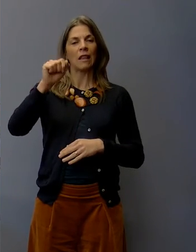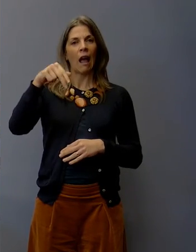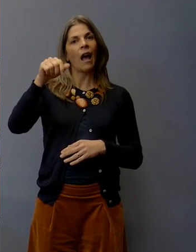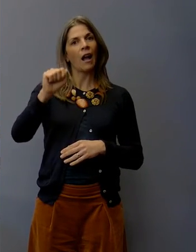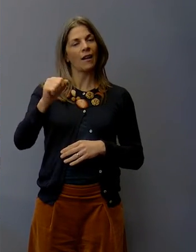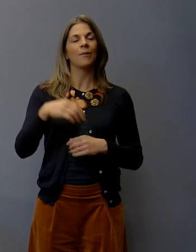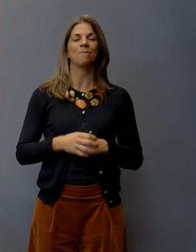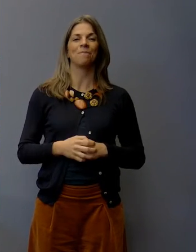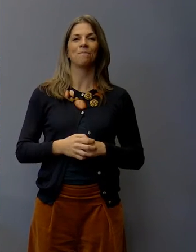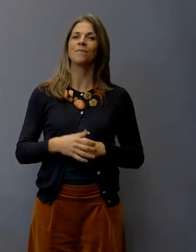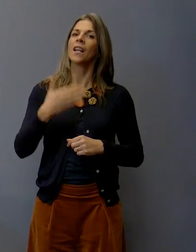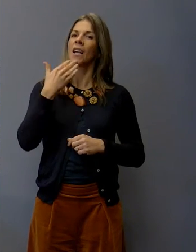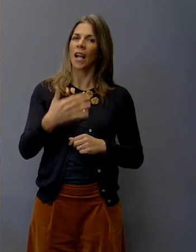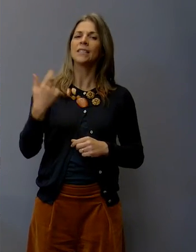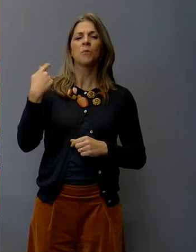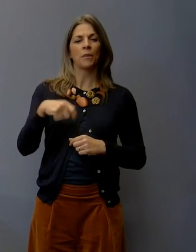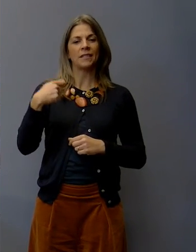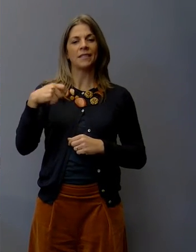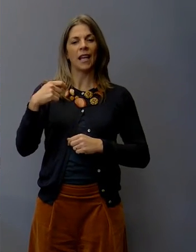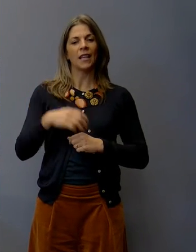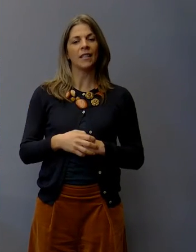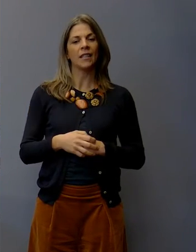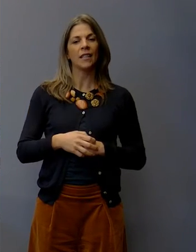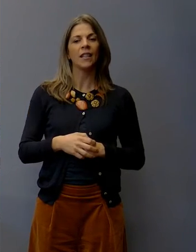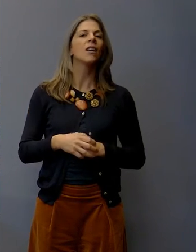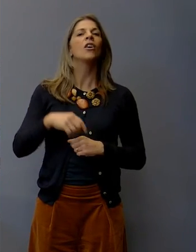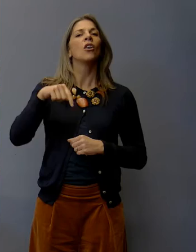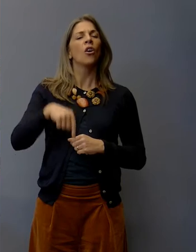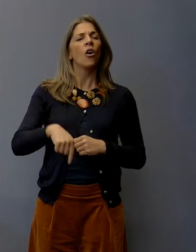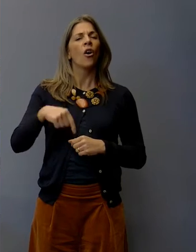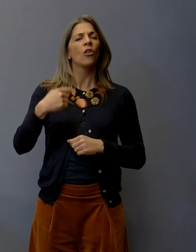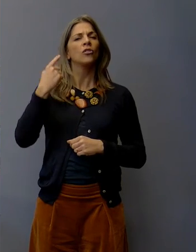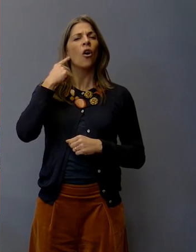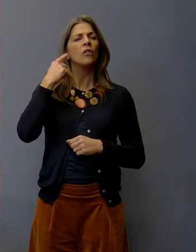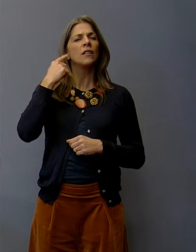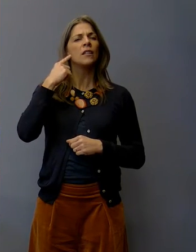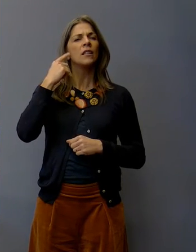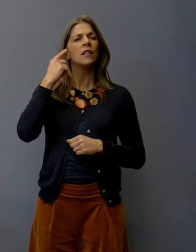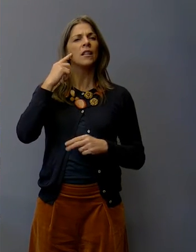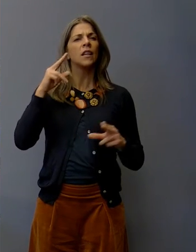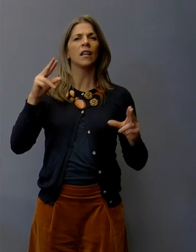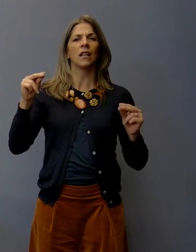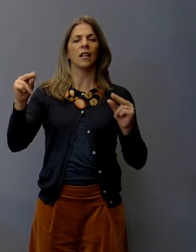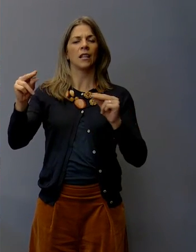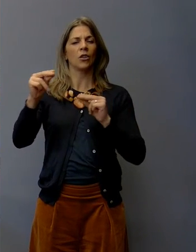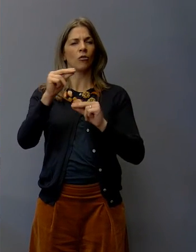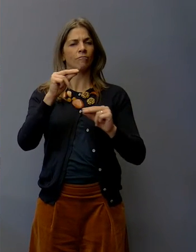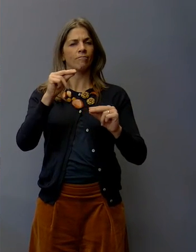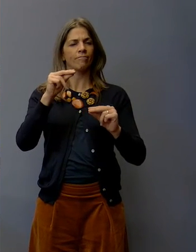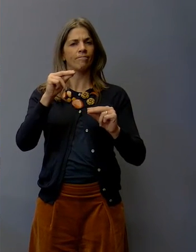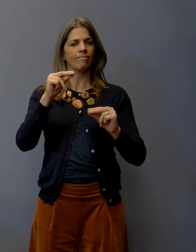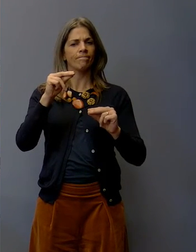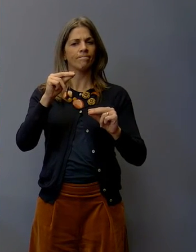oggi ho sentito citare caines in quest'aula allora io voglio